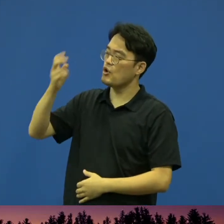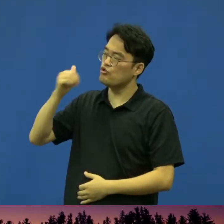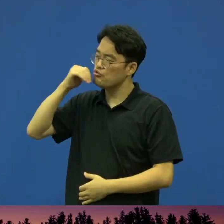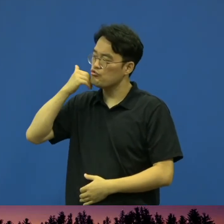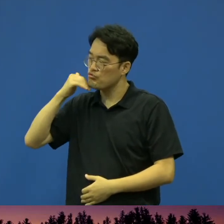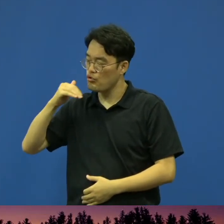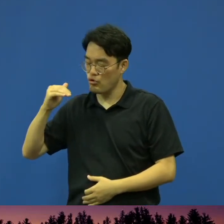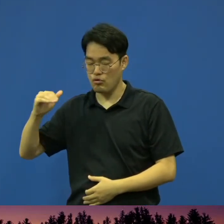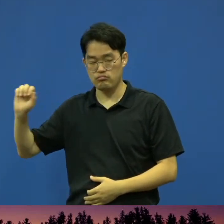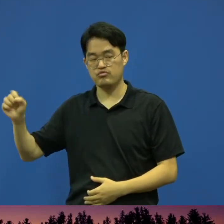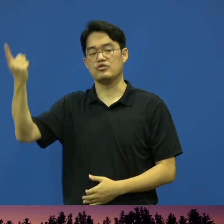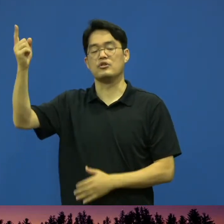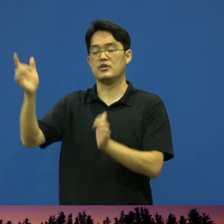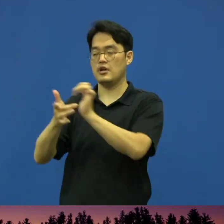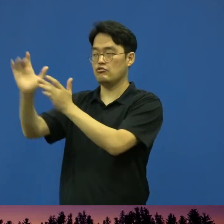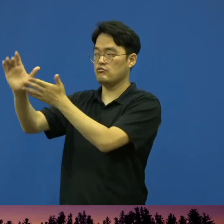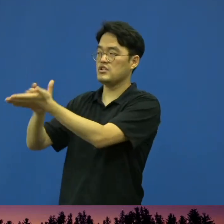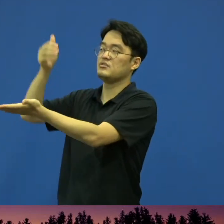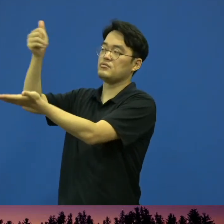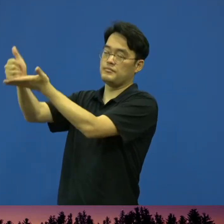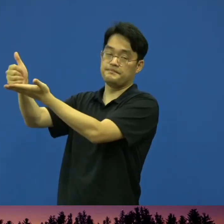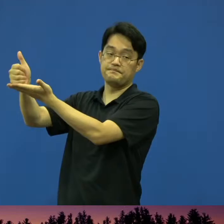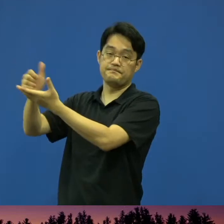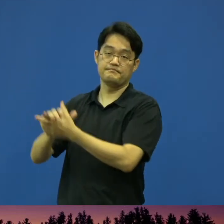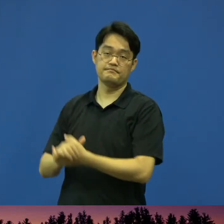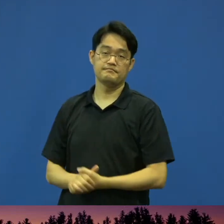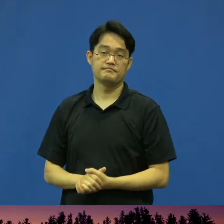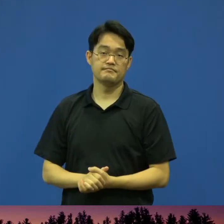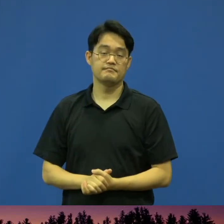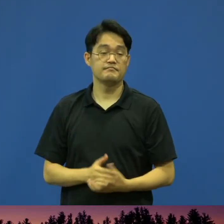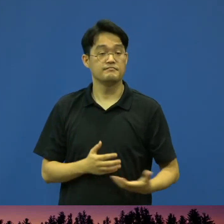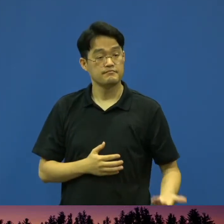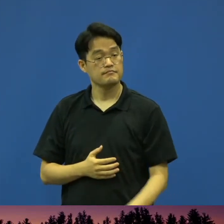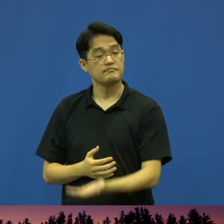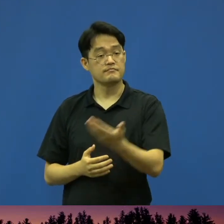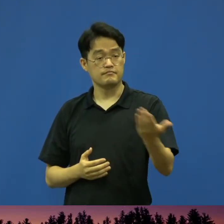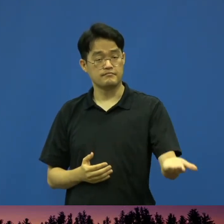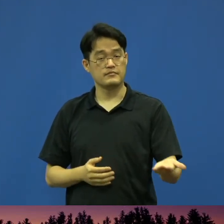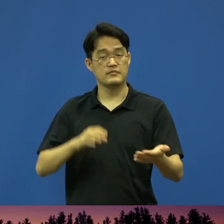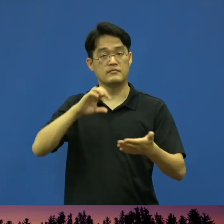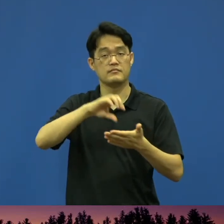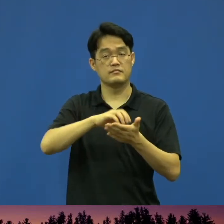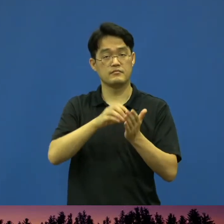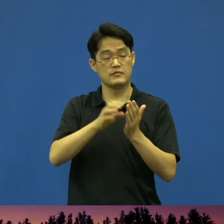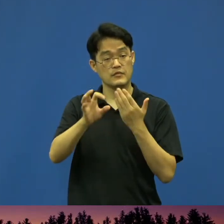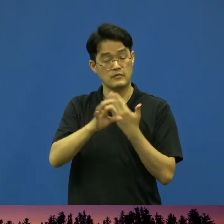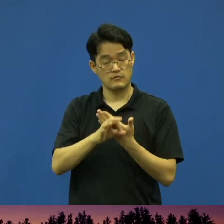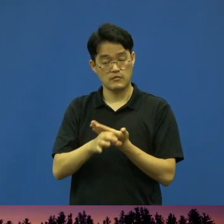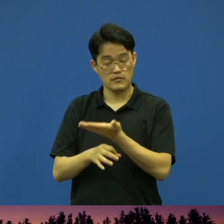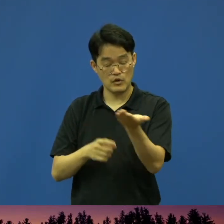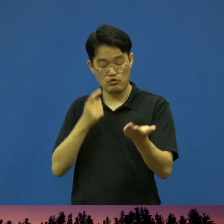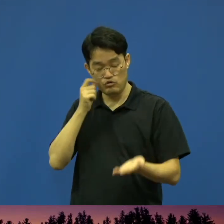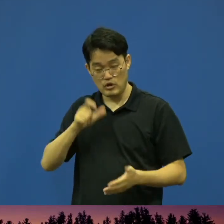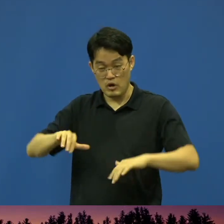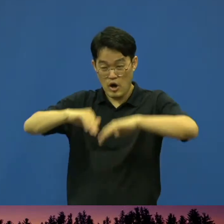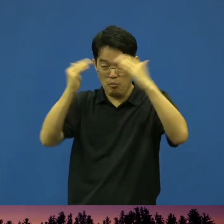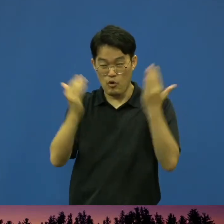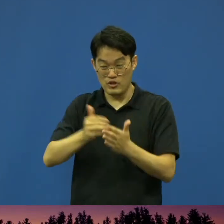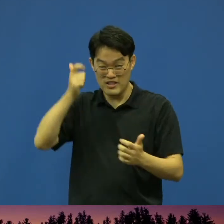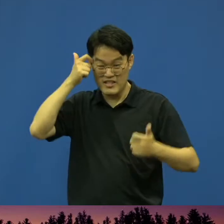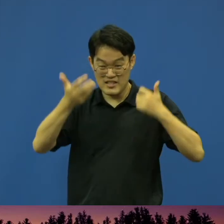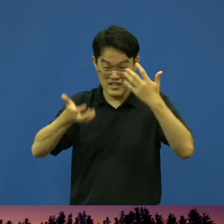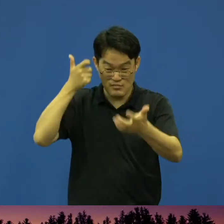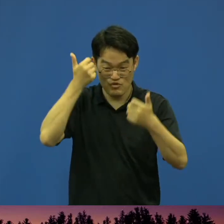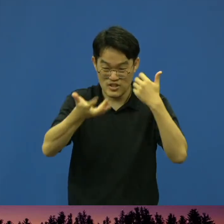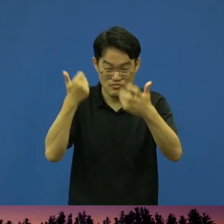얻습니까? 예수 그리스도입니다. 여러분, 이 정도 되면 눈치가 있는 분은 모든 질문에 대한 답을 알고